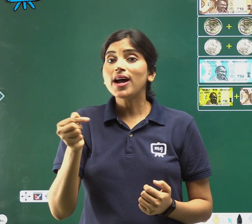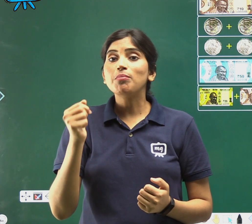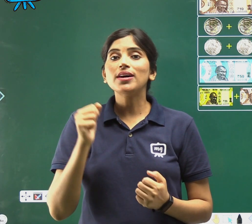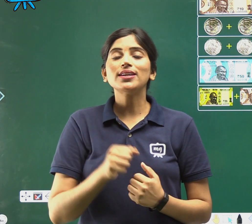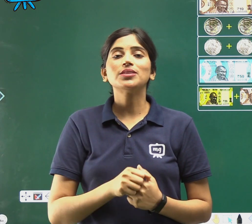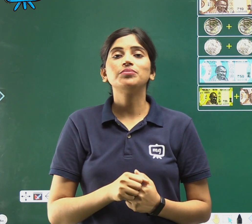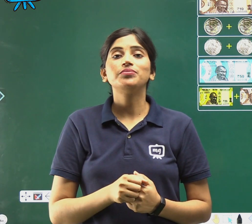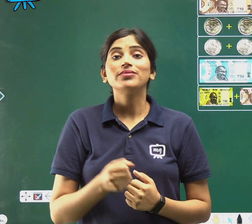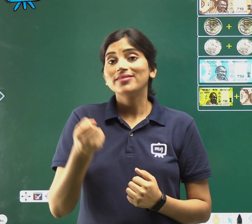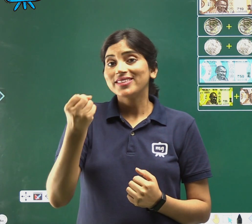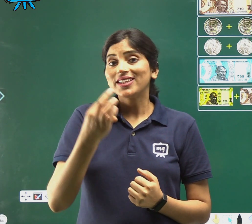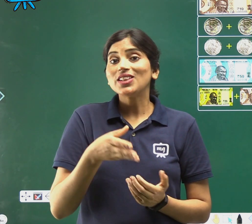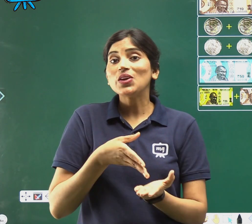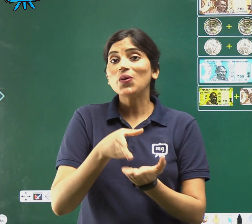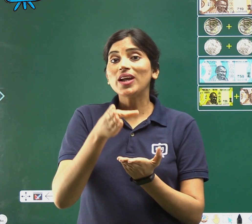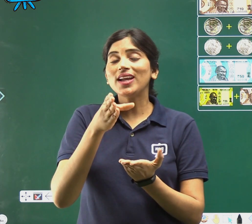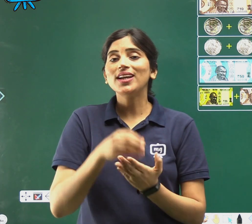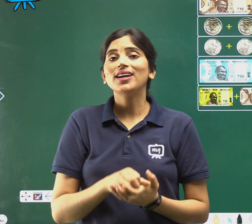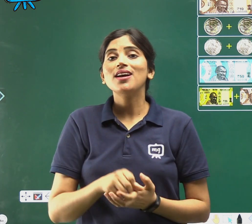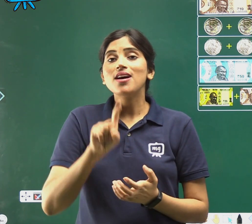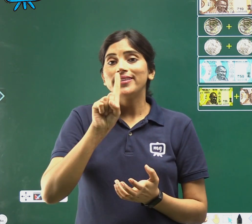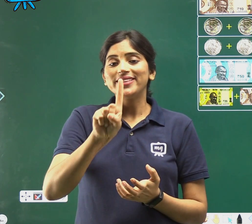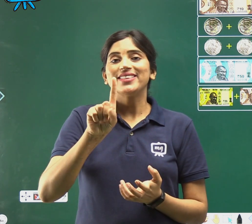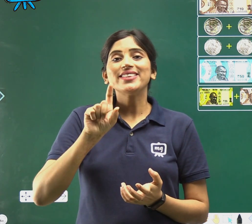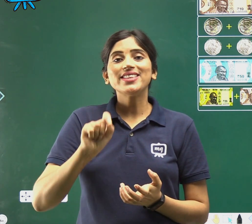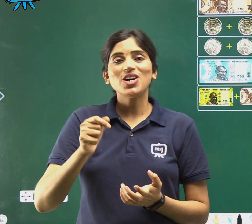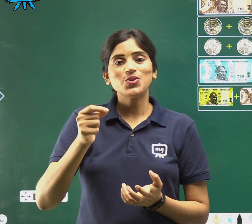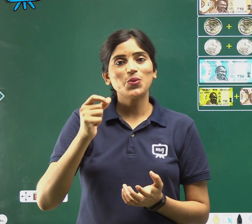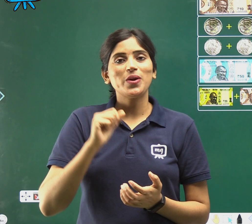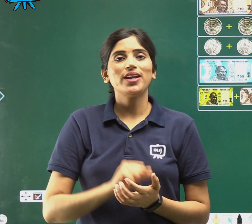बराबर कितने हो गए? 10 रुपए।